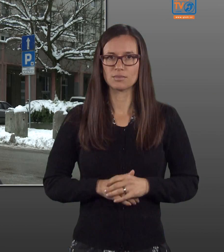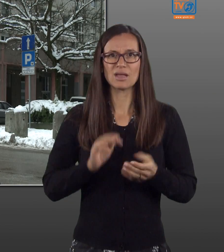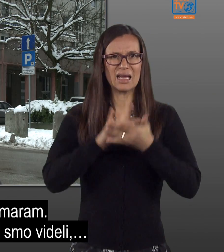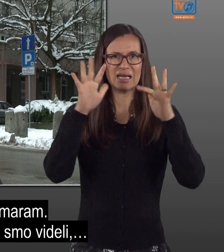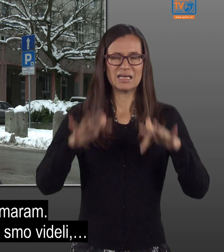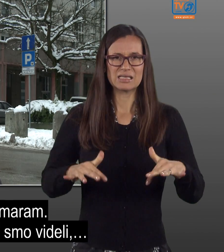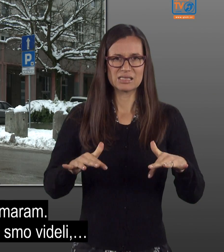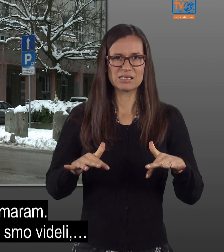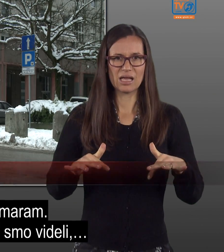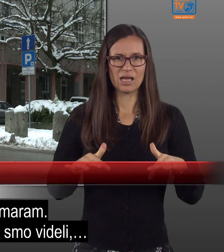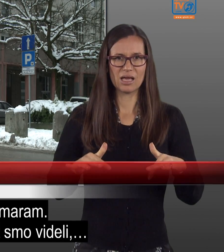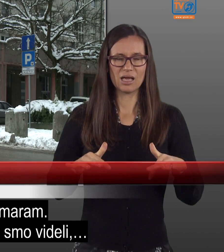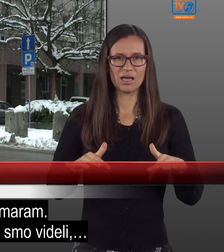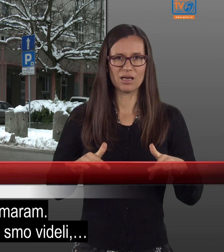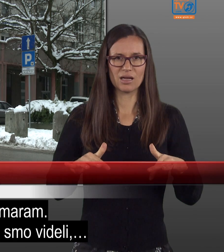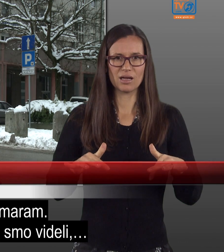Sneg ne maram.